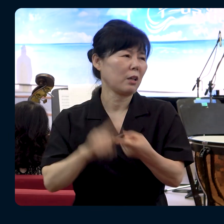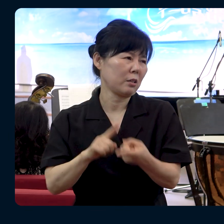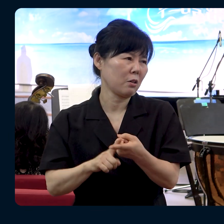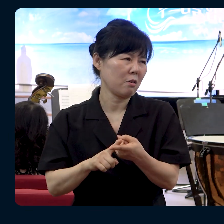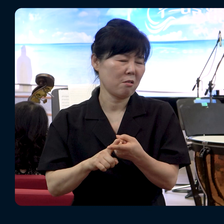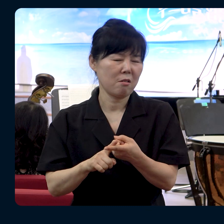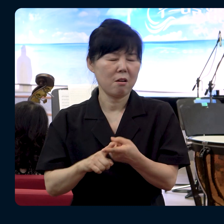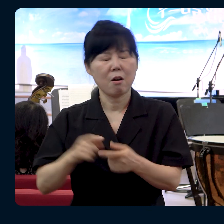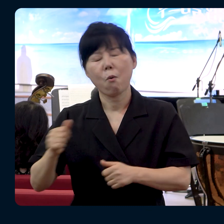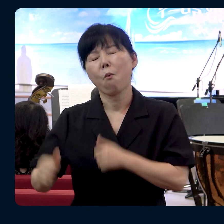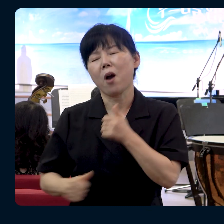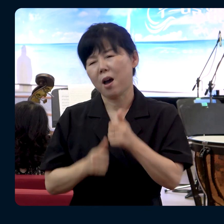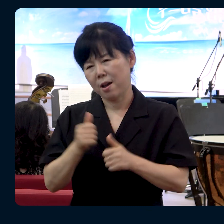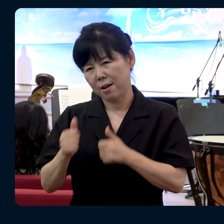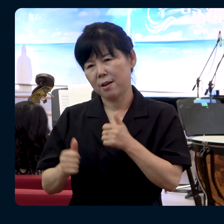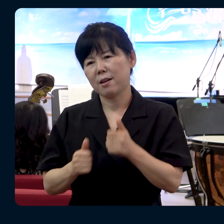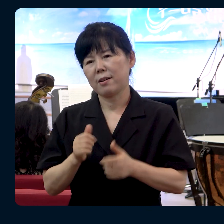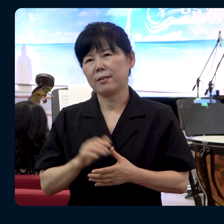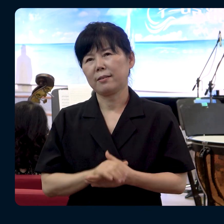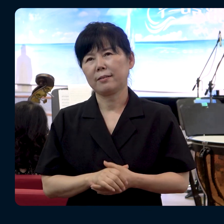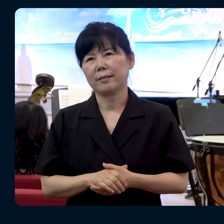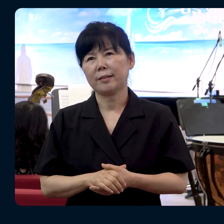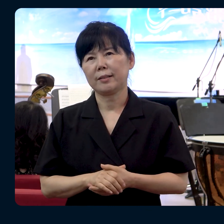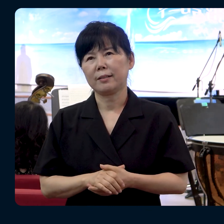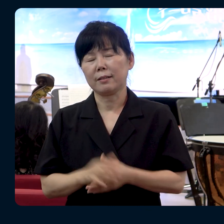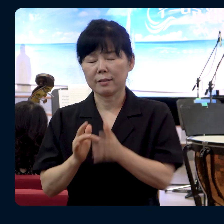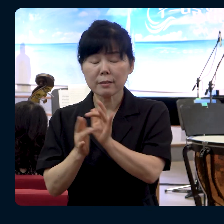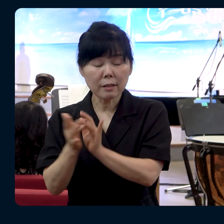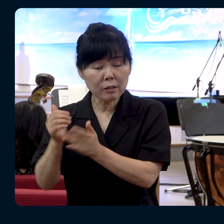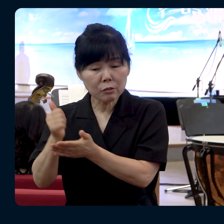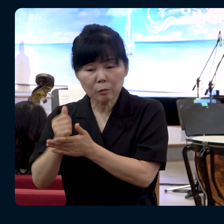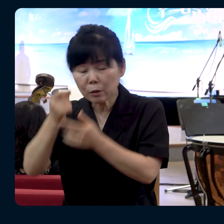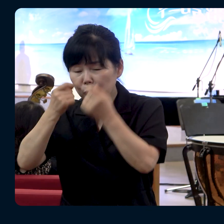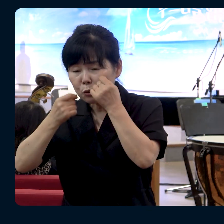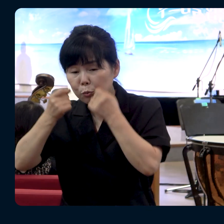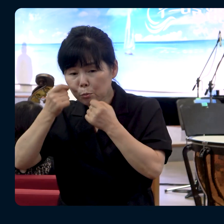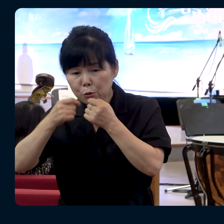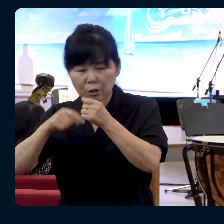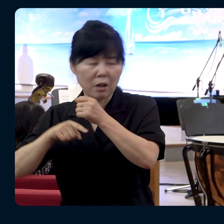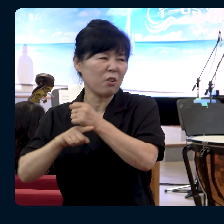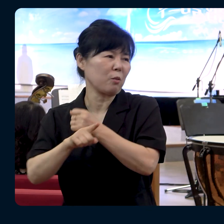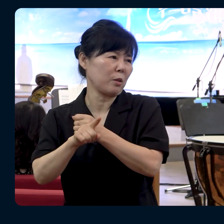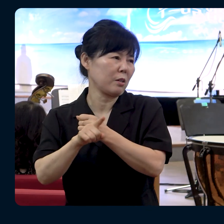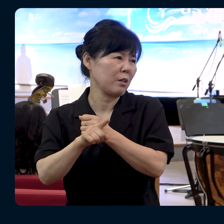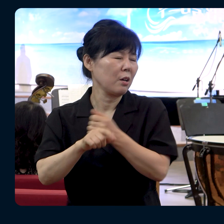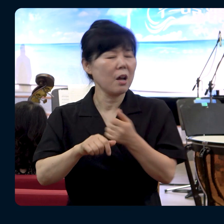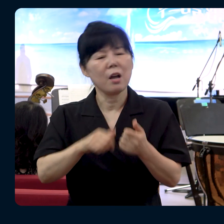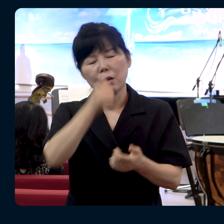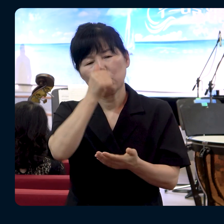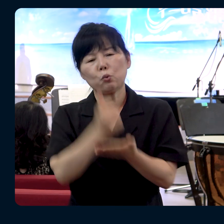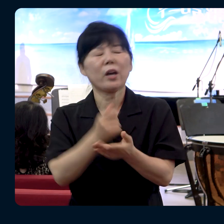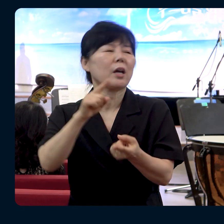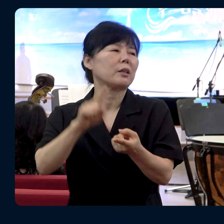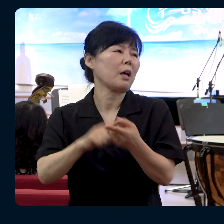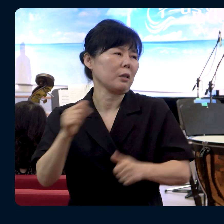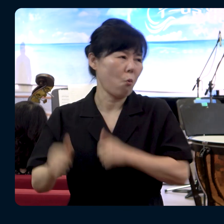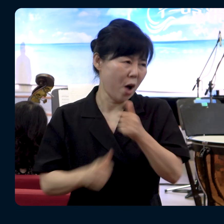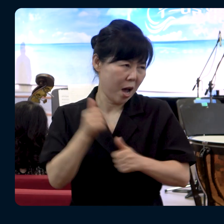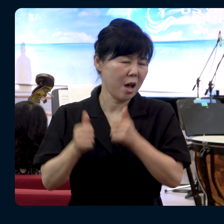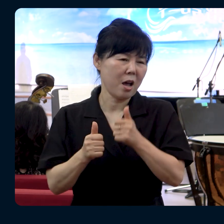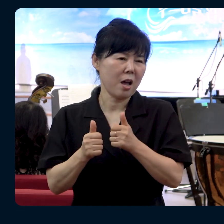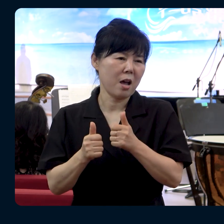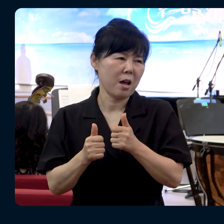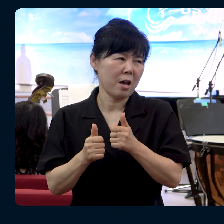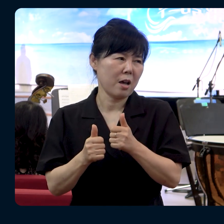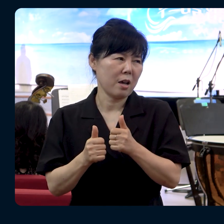예수님이 분노하신 것이죠. 예수님께서 흘리신 눈물에는 그 의미가 담겨져 있는 거예요. 그러니까 하나님과 영혼을